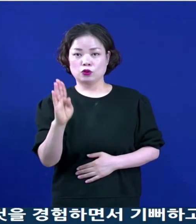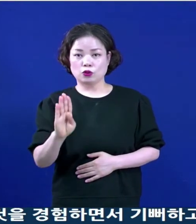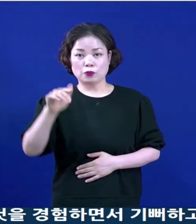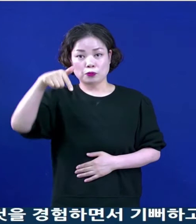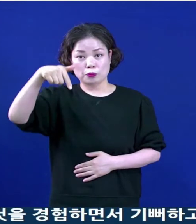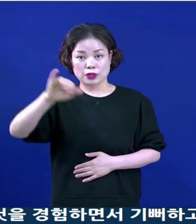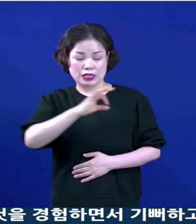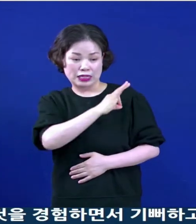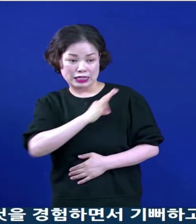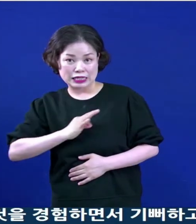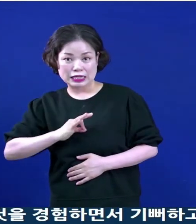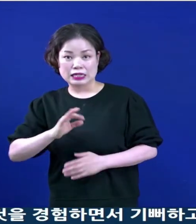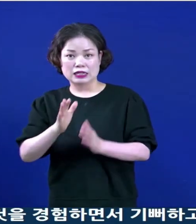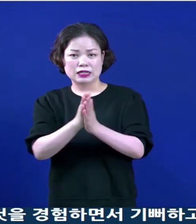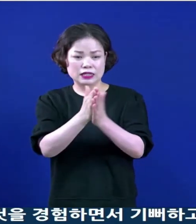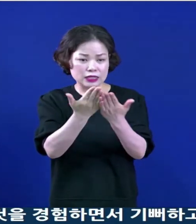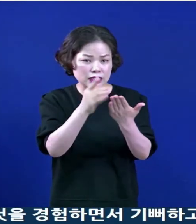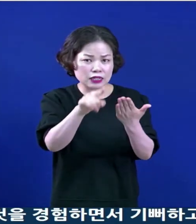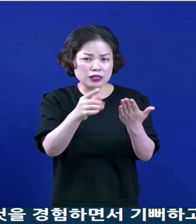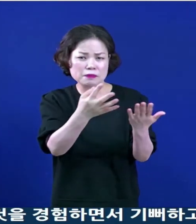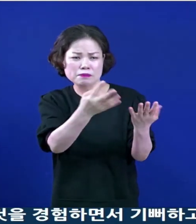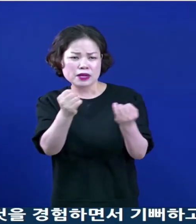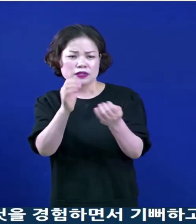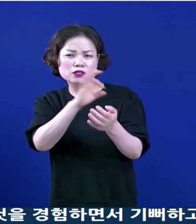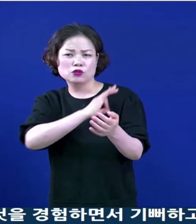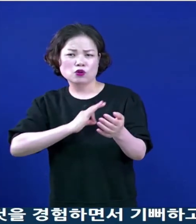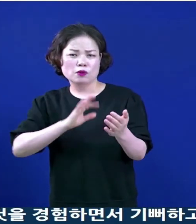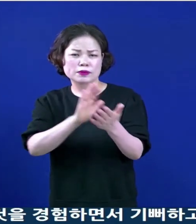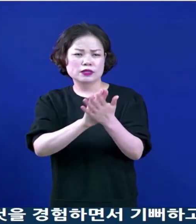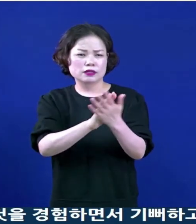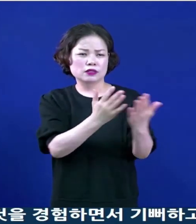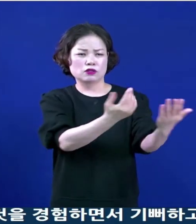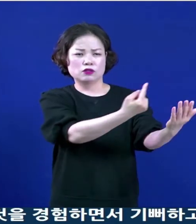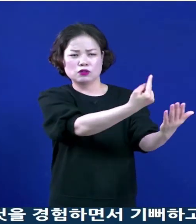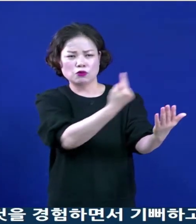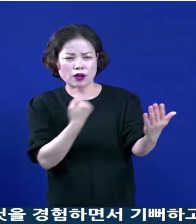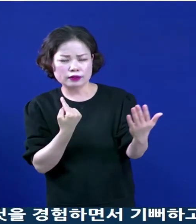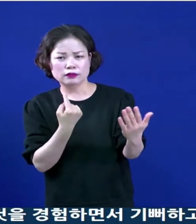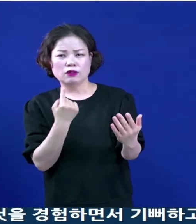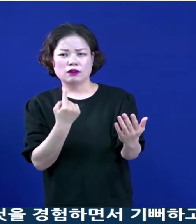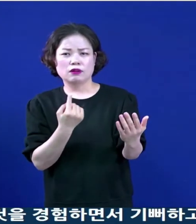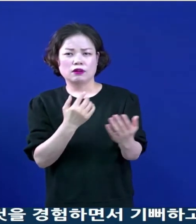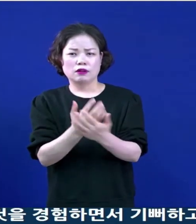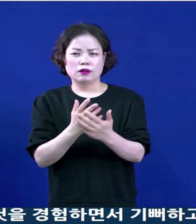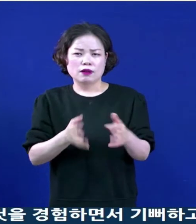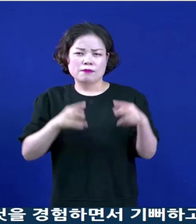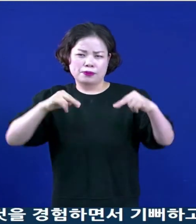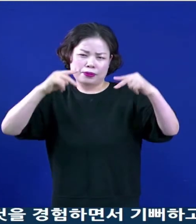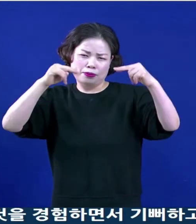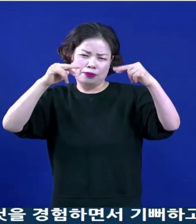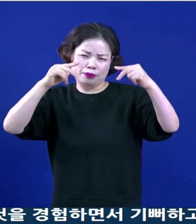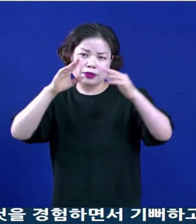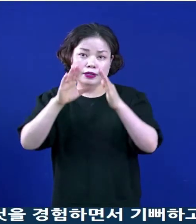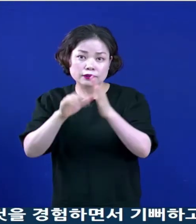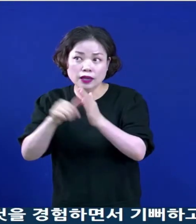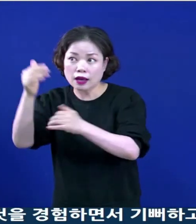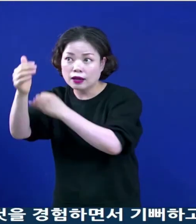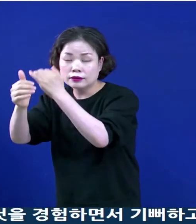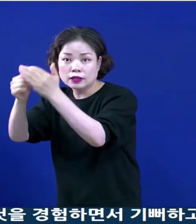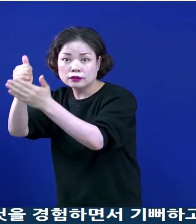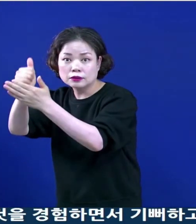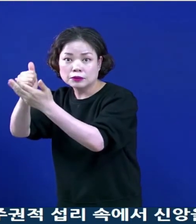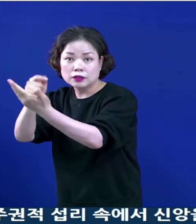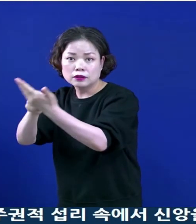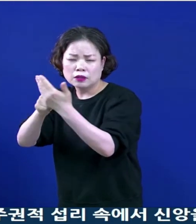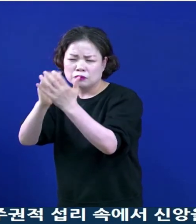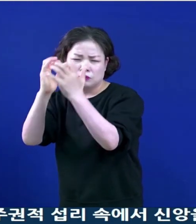욥에게 찾아와서 많은 친구들이 시시비비를 따지면서 여러 가지 대화를 하게 되었을 때 마지막에 하나님께서